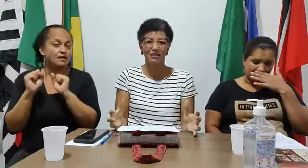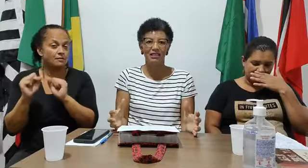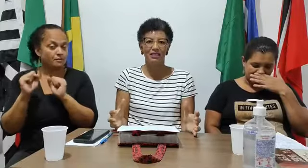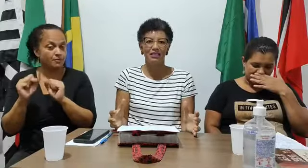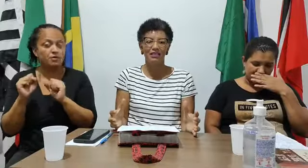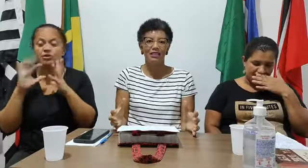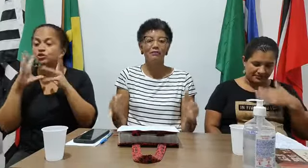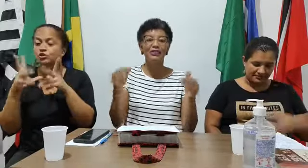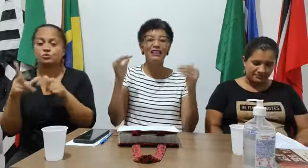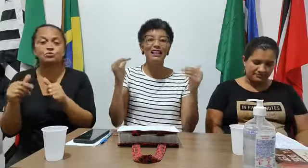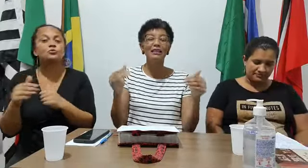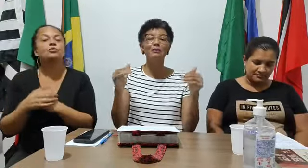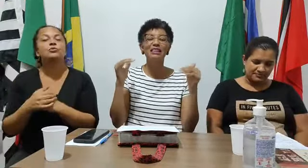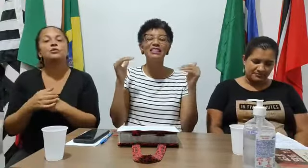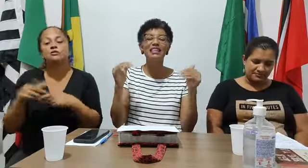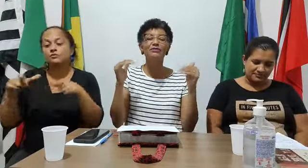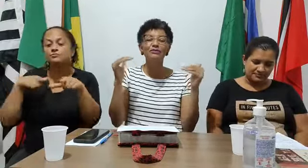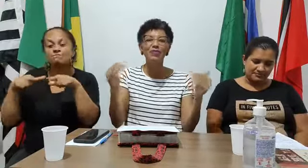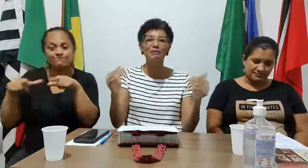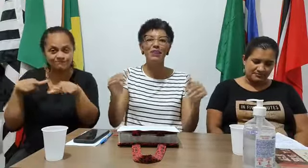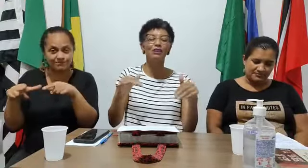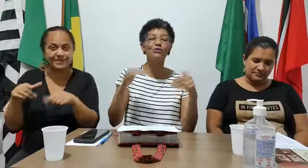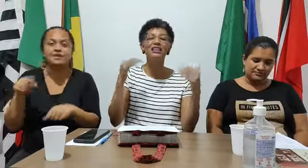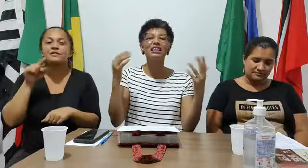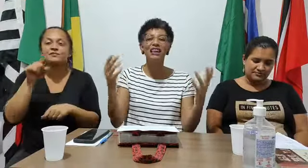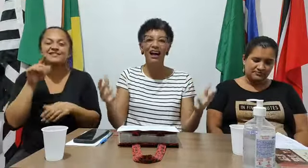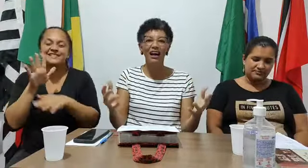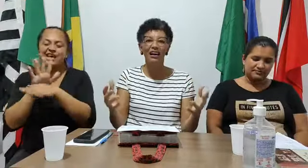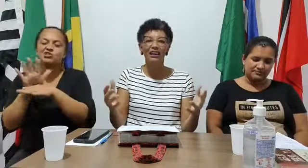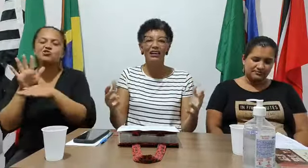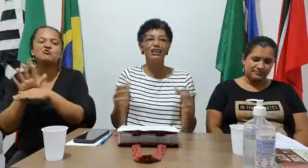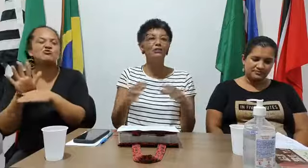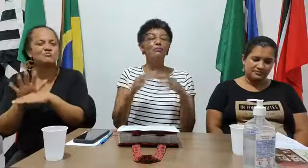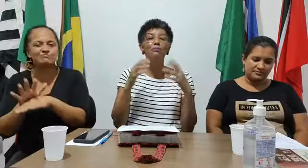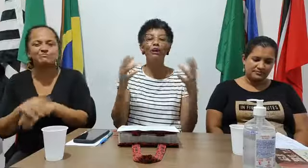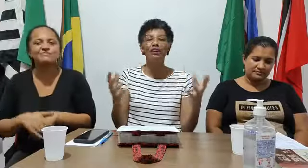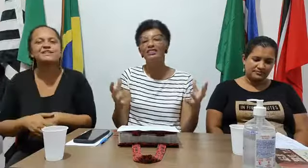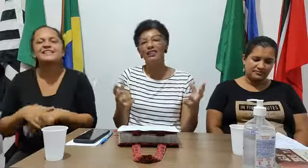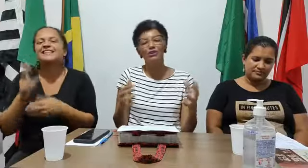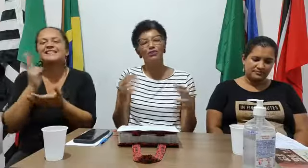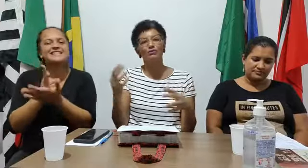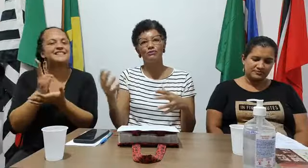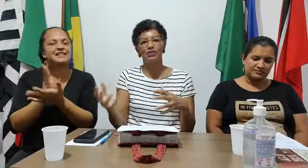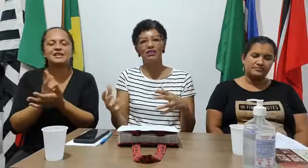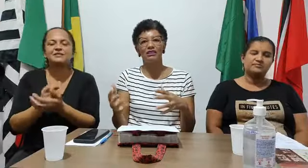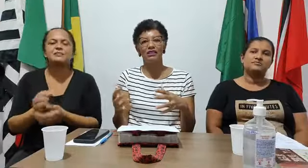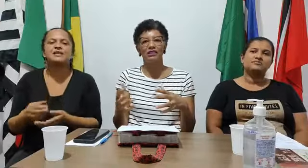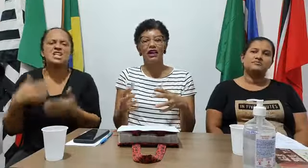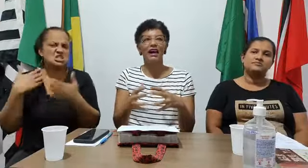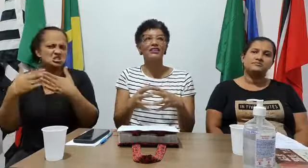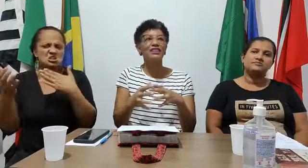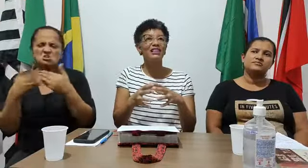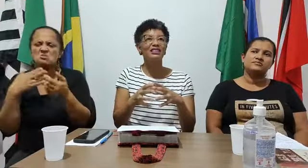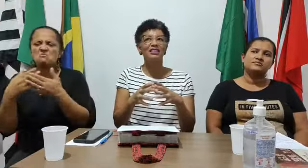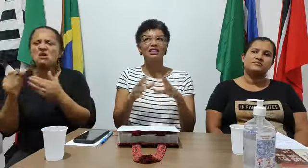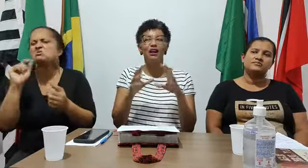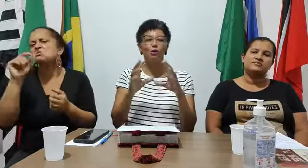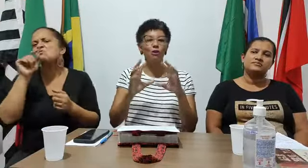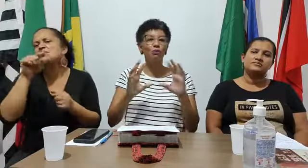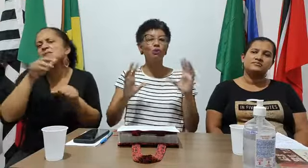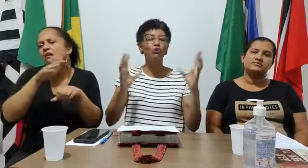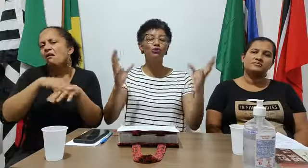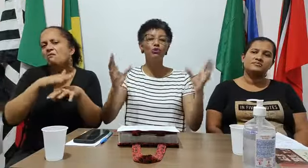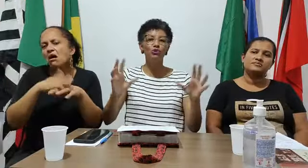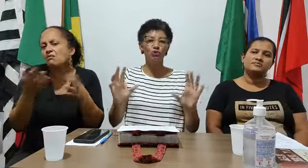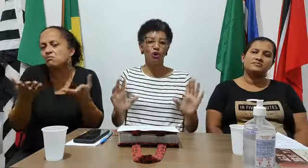empresa. Você está ali para servir, para auxiliar, não importa qual é a sua função. Às vezes